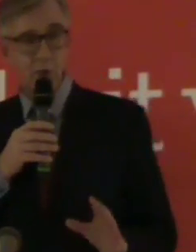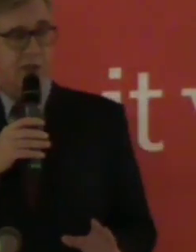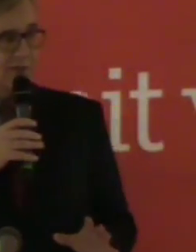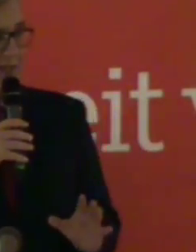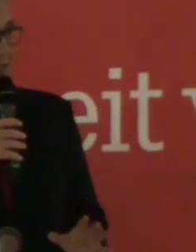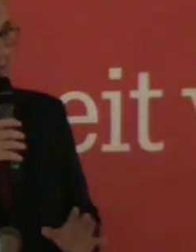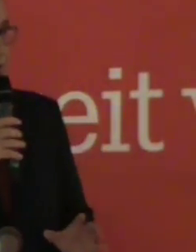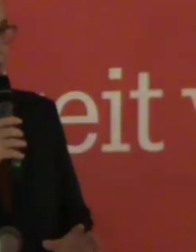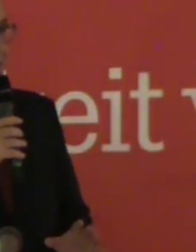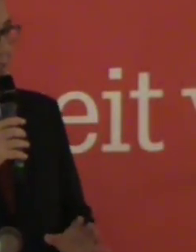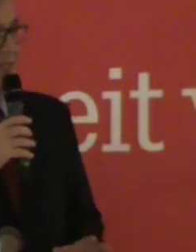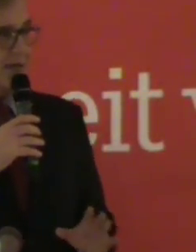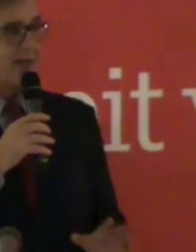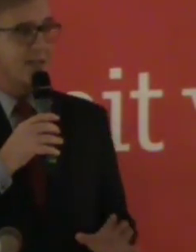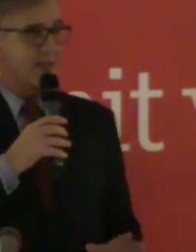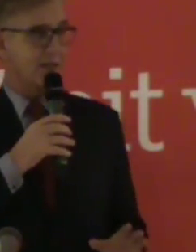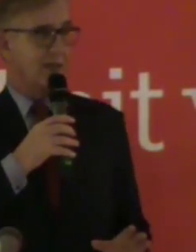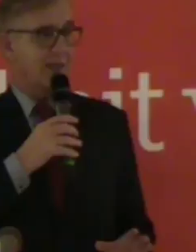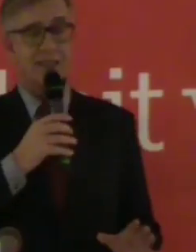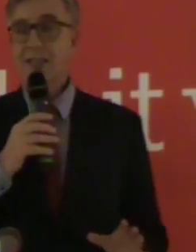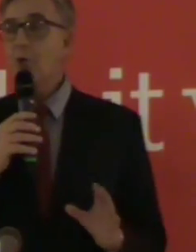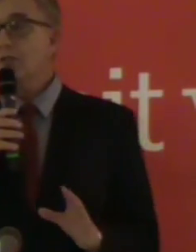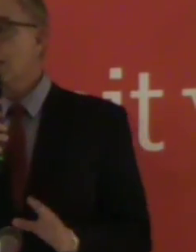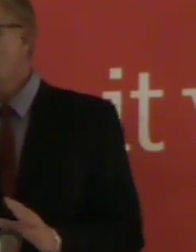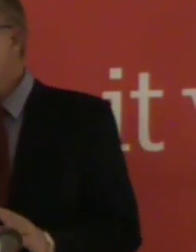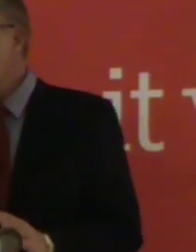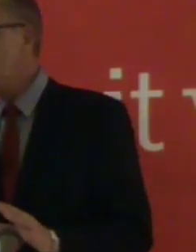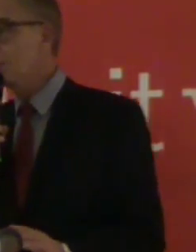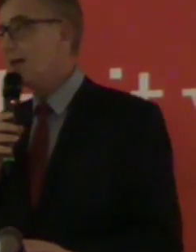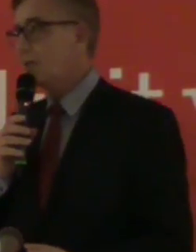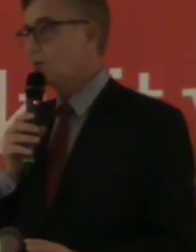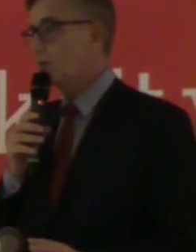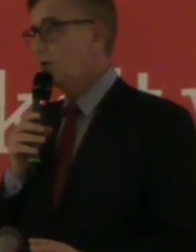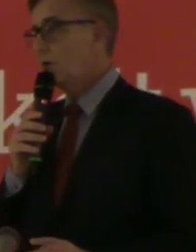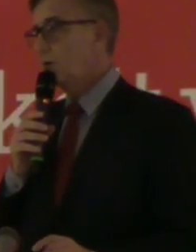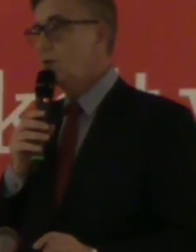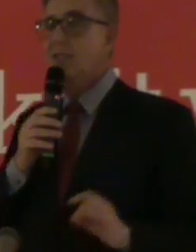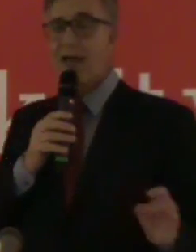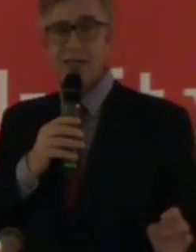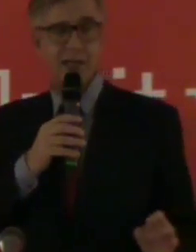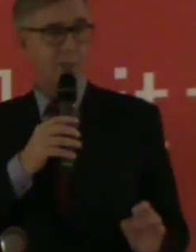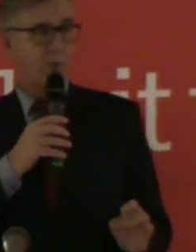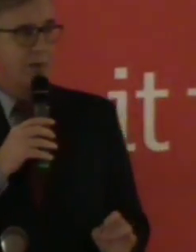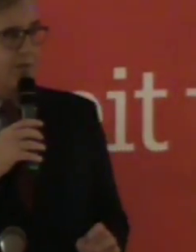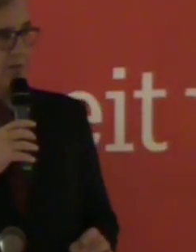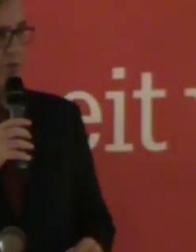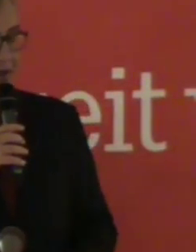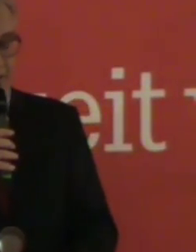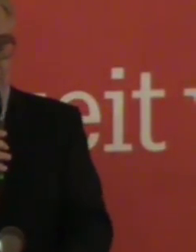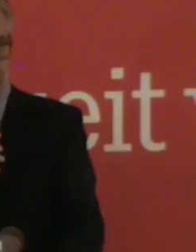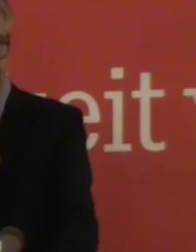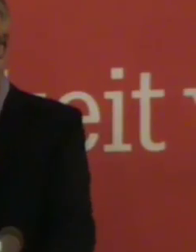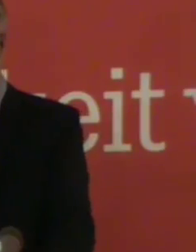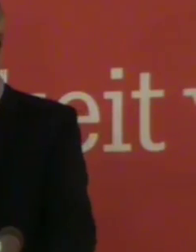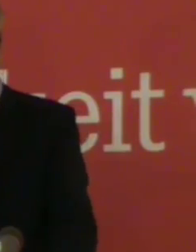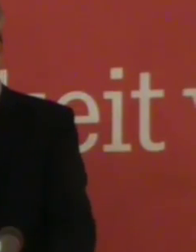die Botschafter der Kriege und des Elends dieser Welt sind. Das ist Ausgangspunkt bei jeder Betrachtung und nicht kleinteilige Probleme, die wir vielleicht